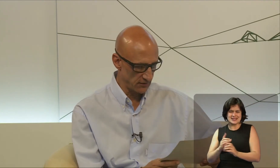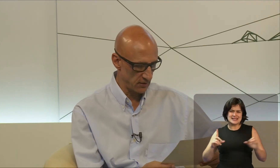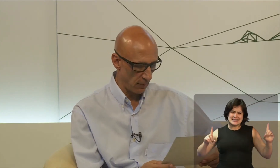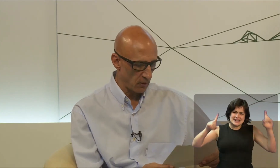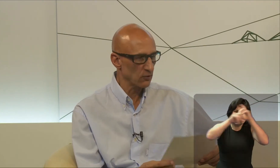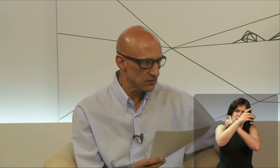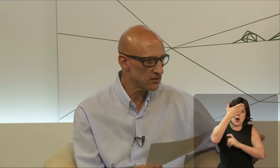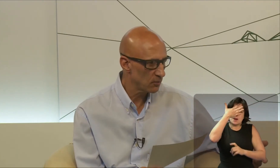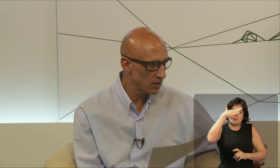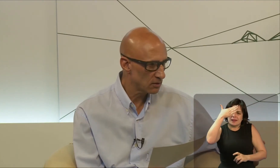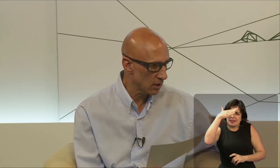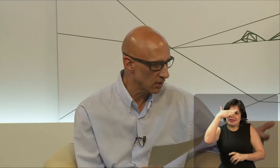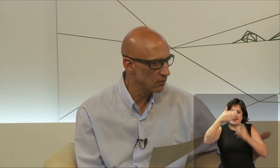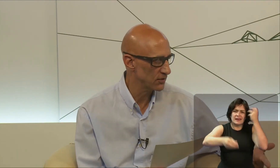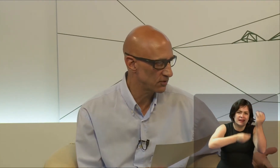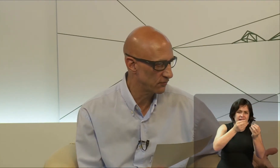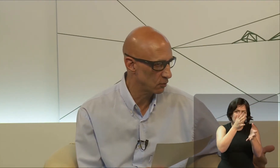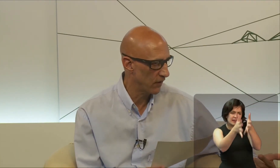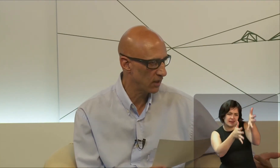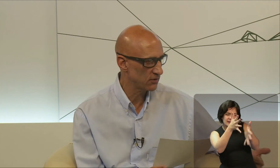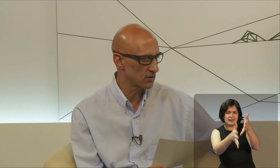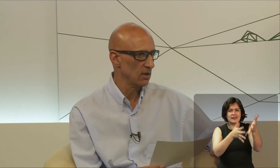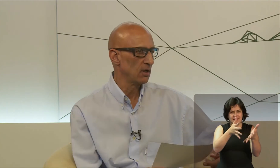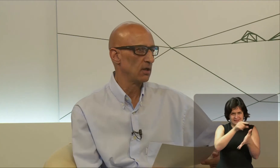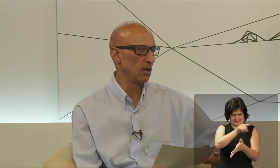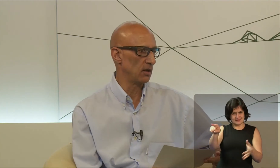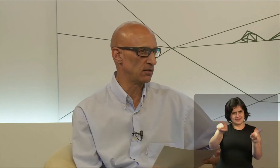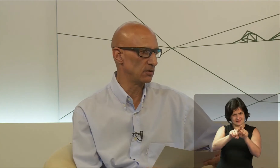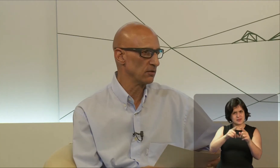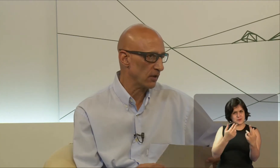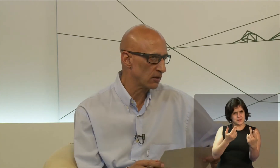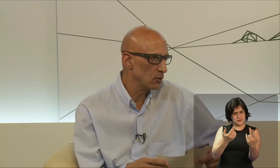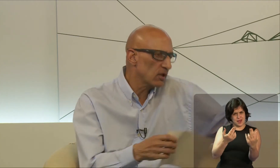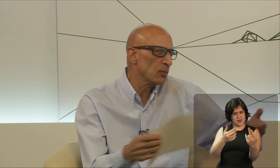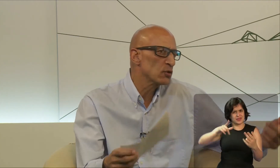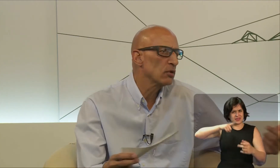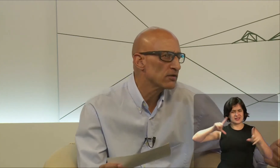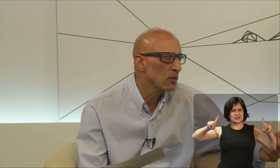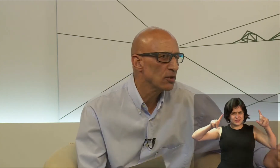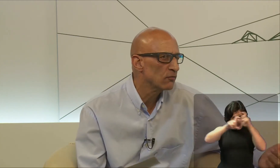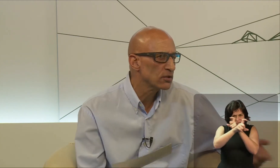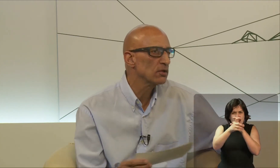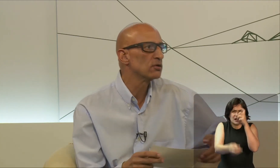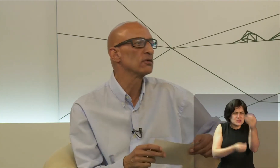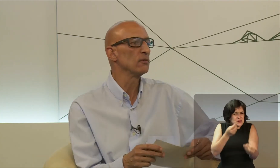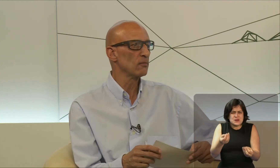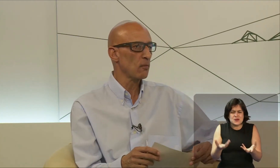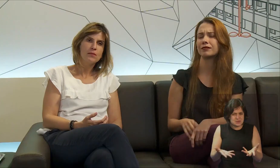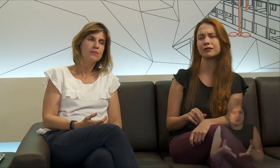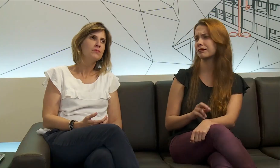dizer, vocês também teriam essas dificuldades de entender o que a pessoa quer saber de vocês?